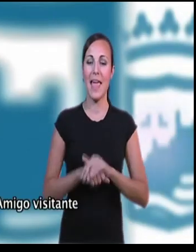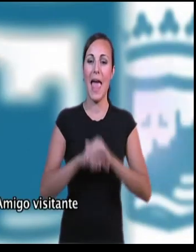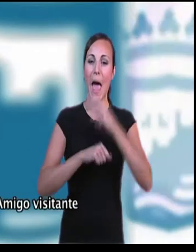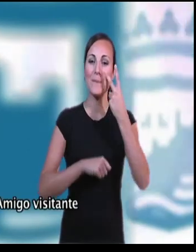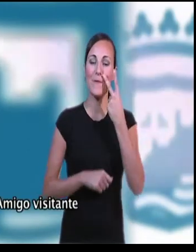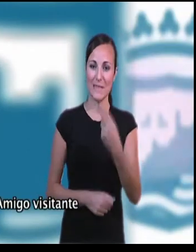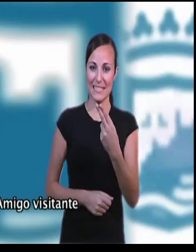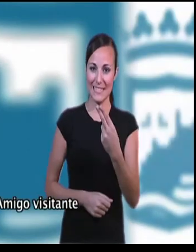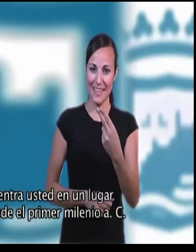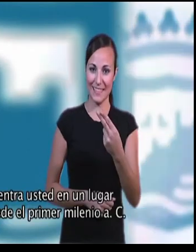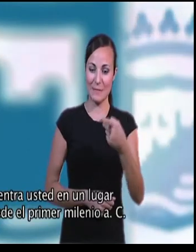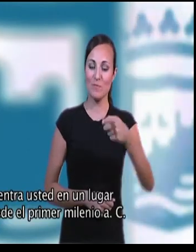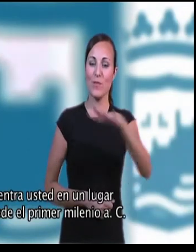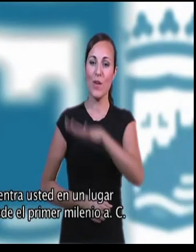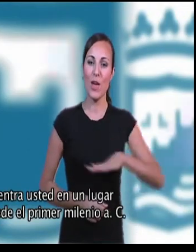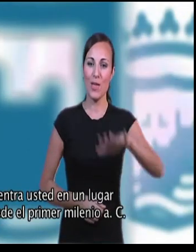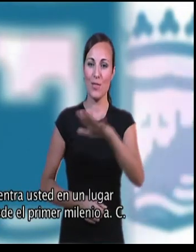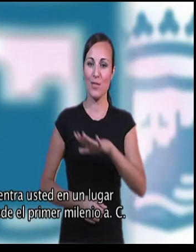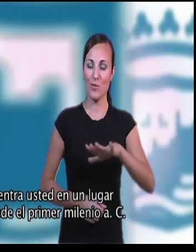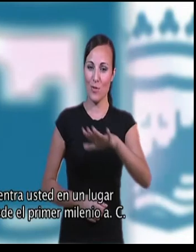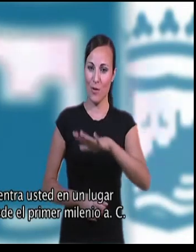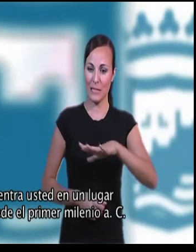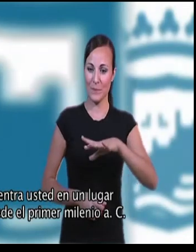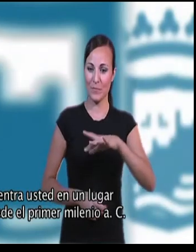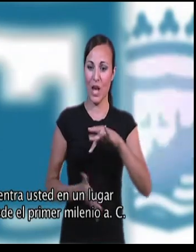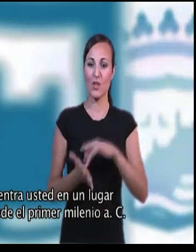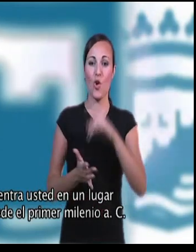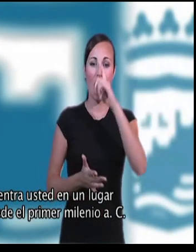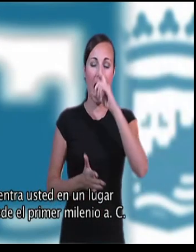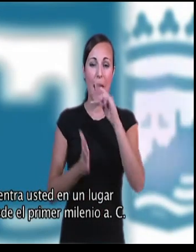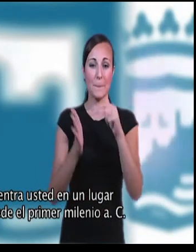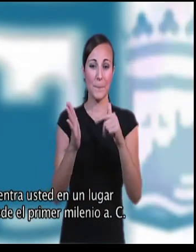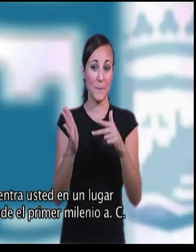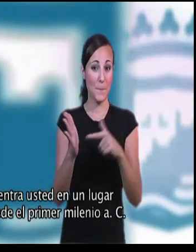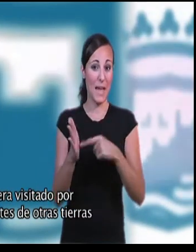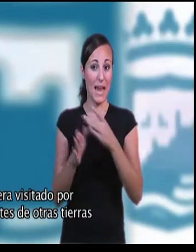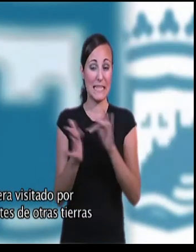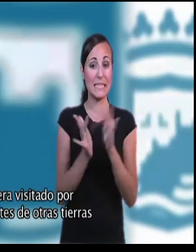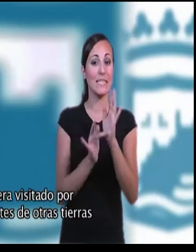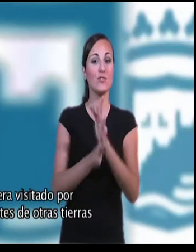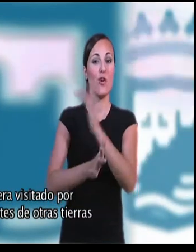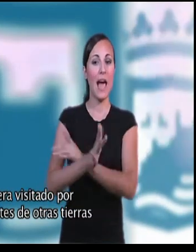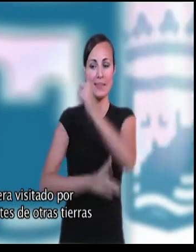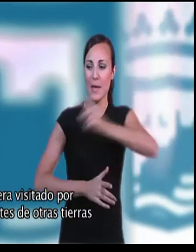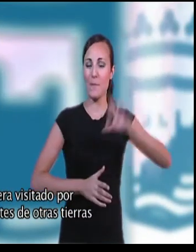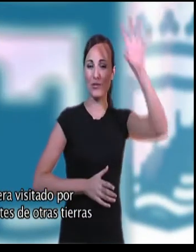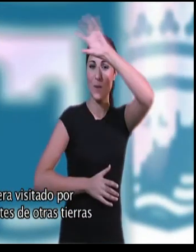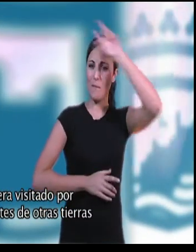Amigo visitante, se encuentra usted en un lugar que ya desde el primer milenio antes de Cristo era visitado por gentes de otras